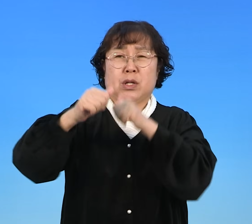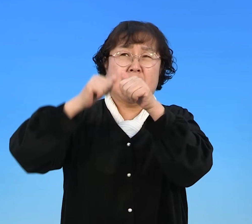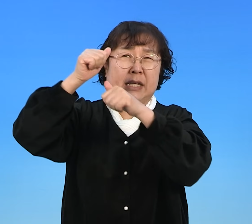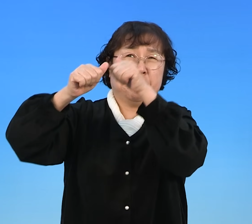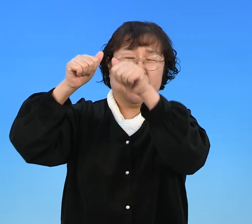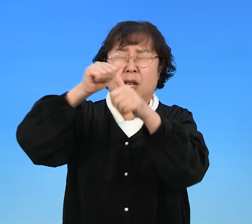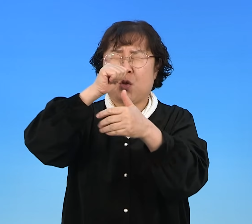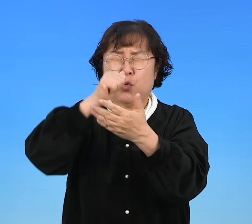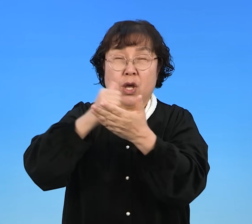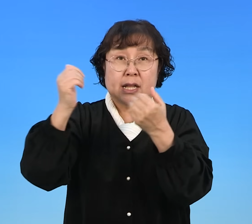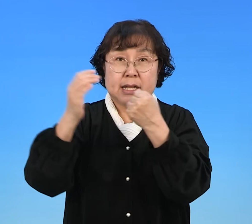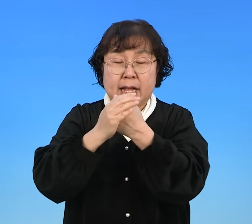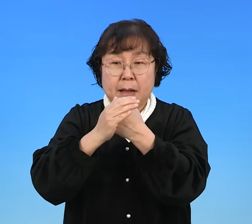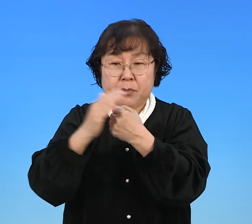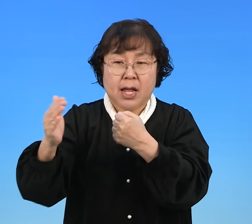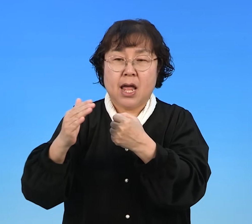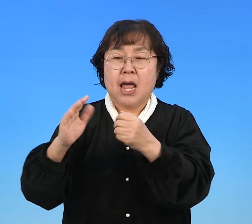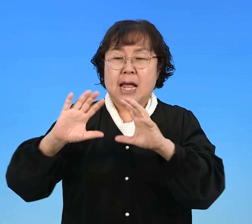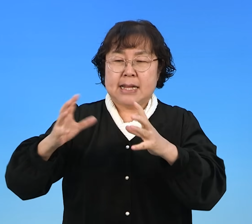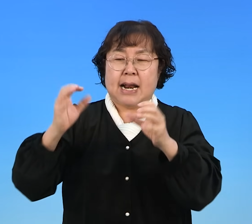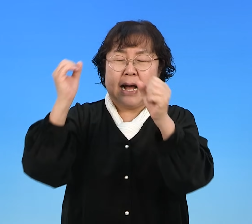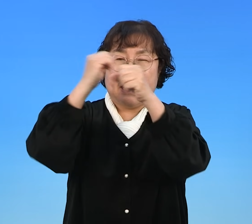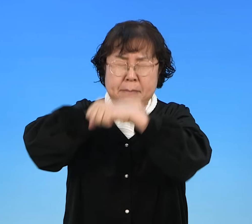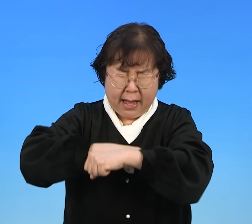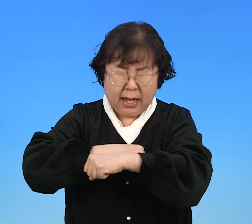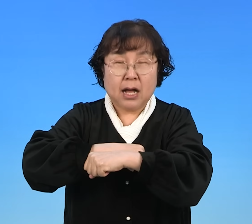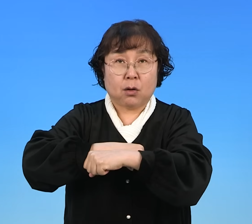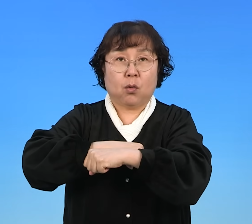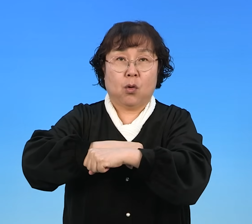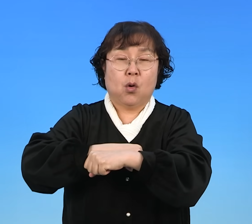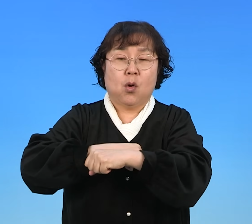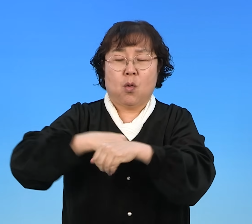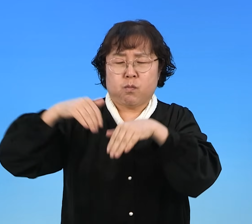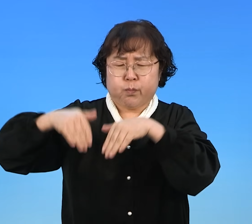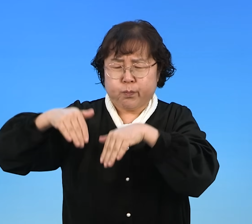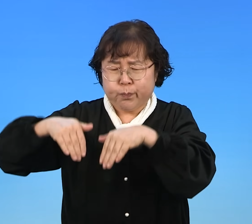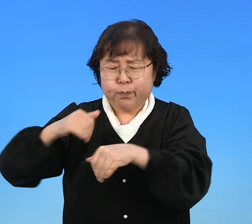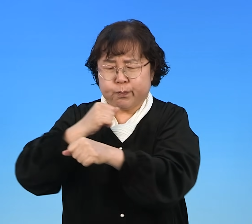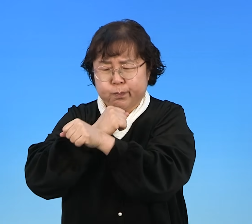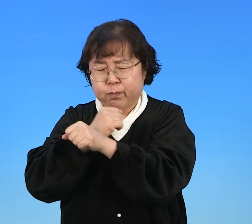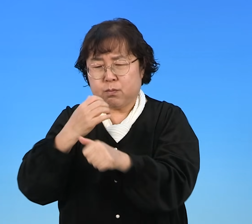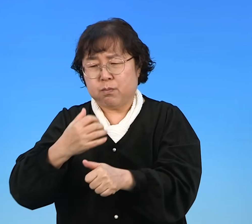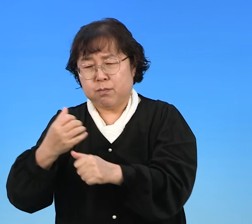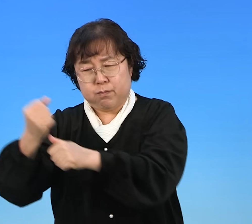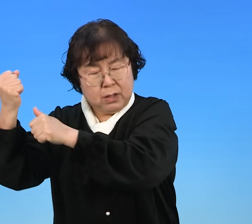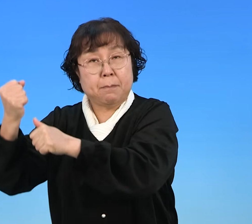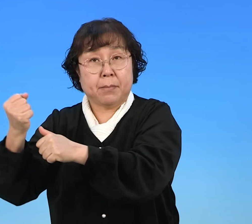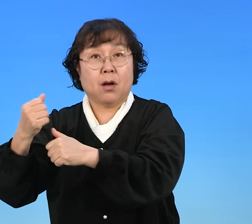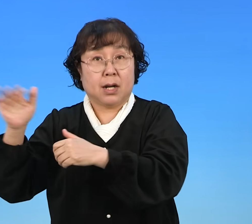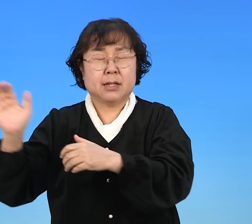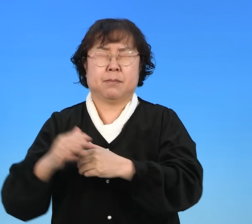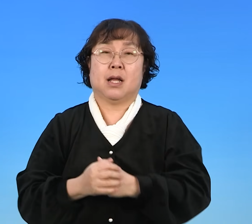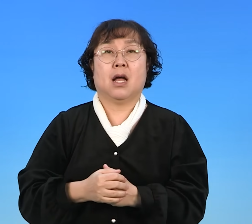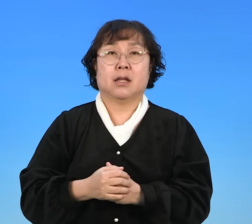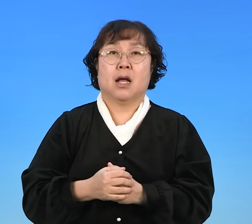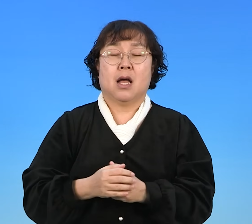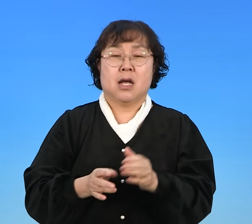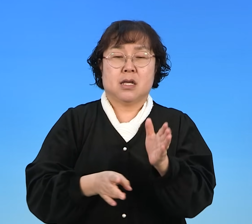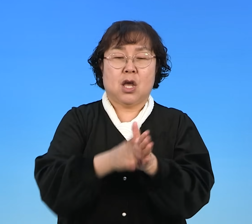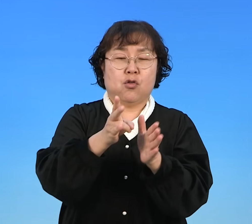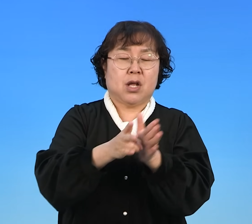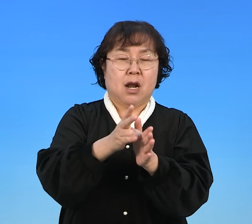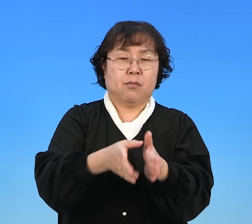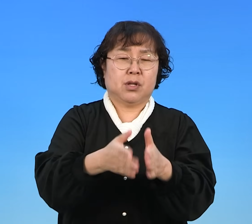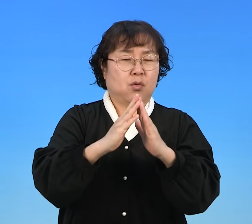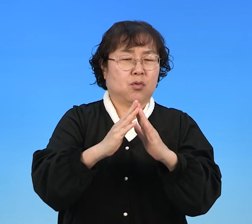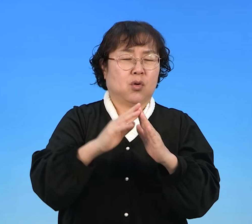것을 보았다. 어디를 돌아봐도 옛 평화와 영광을 회복할 기미는 보이지 않았고 예루살렘의 재건은